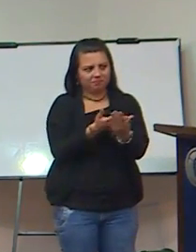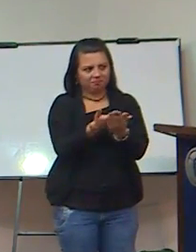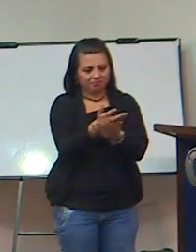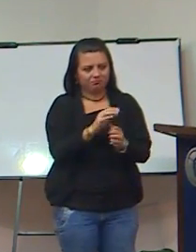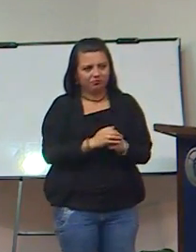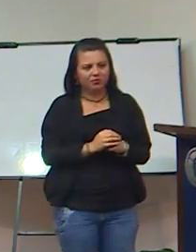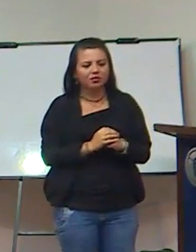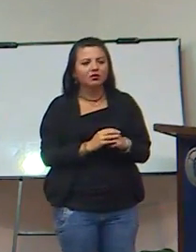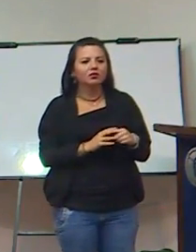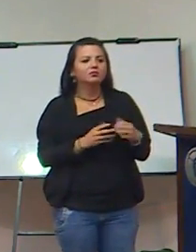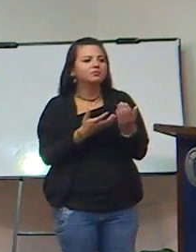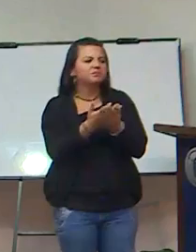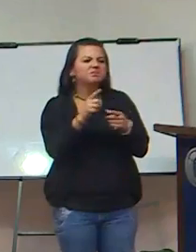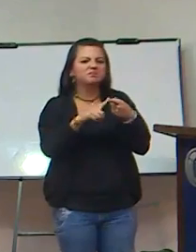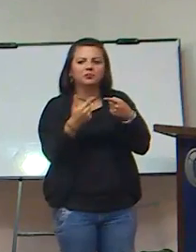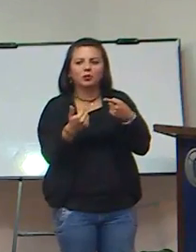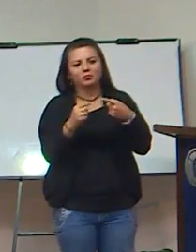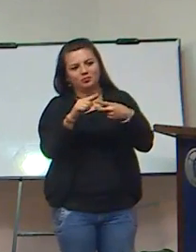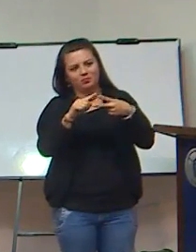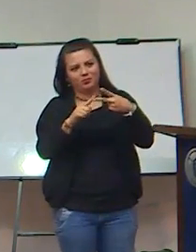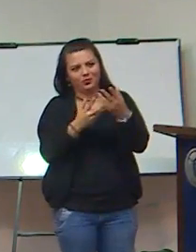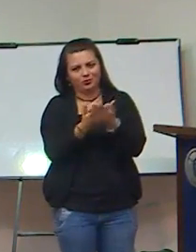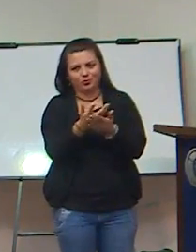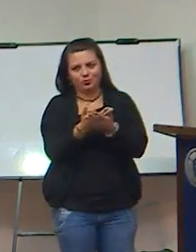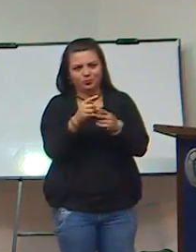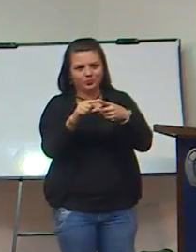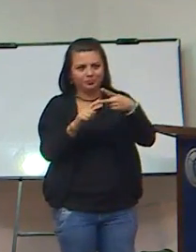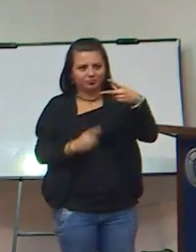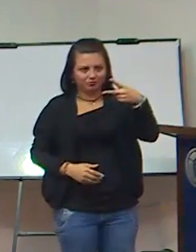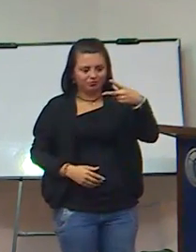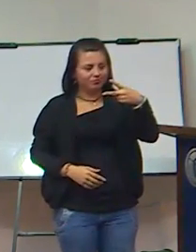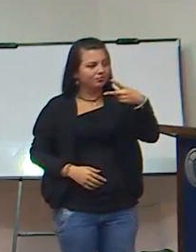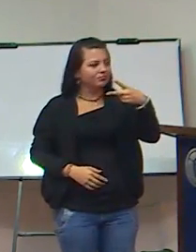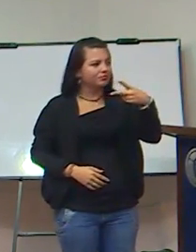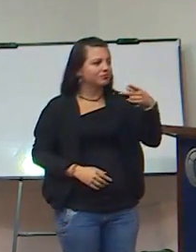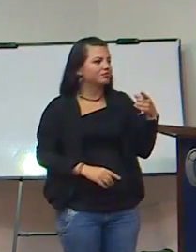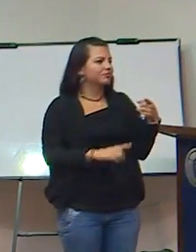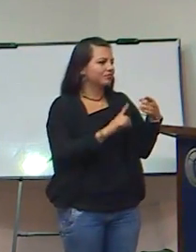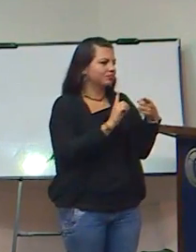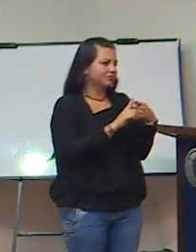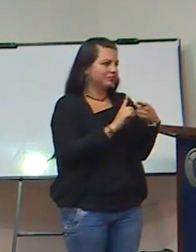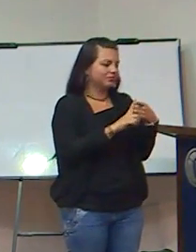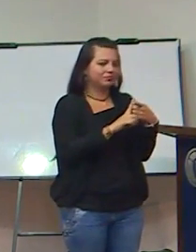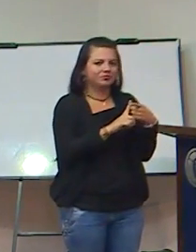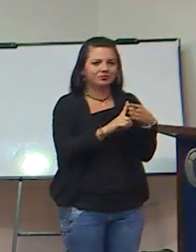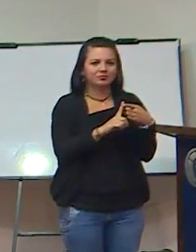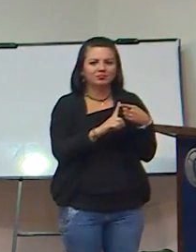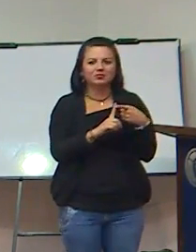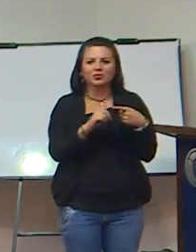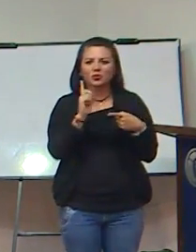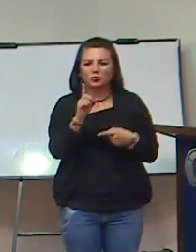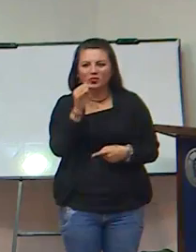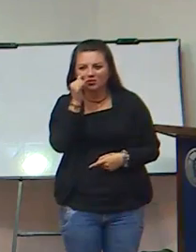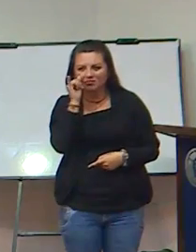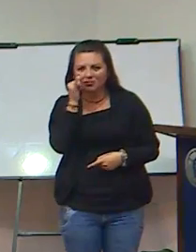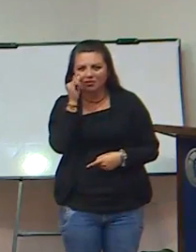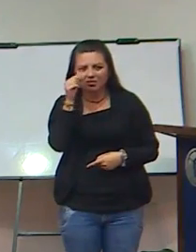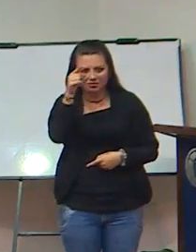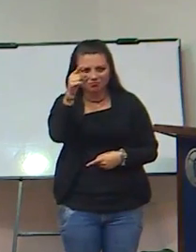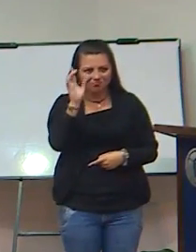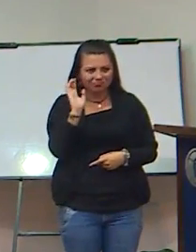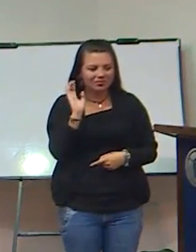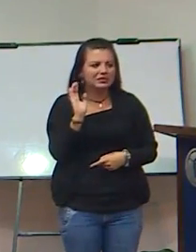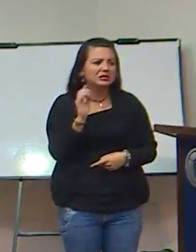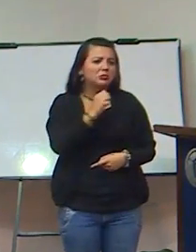las recomendaciones, bueno, en realidad son dos. Una es que por efectos de la grabación necesitamos